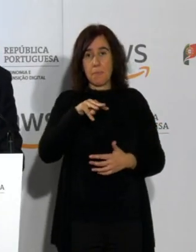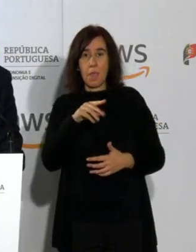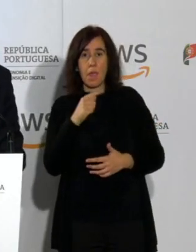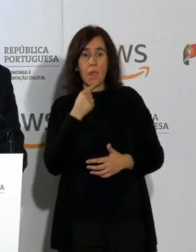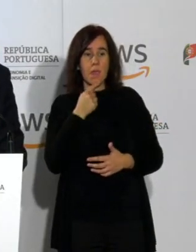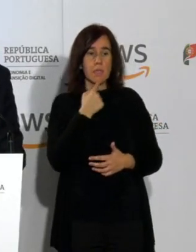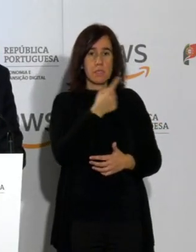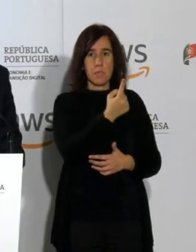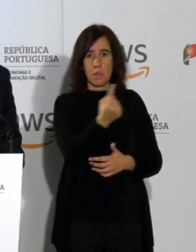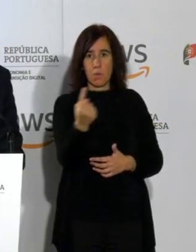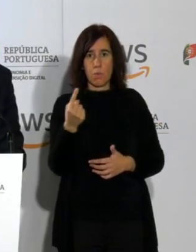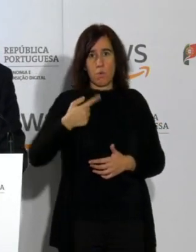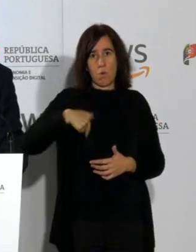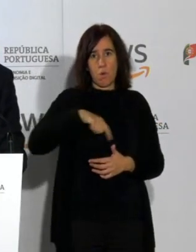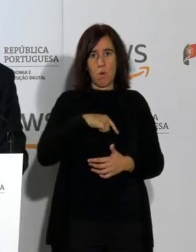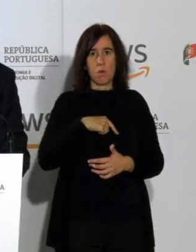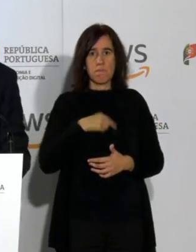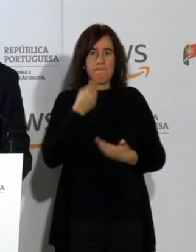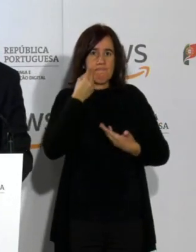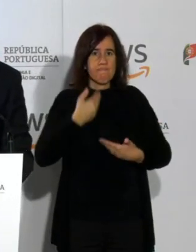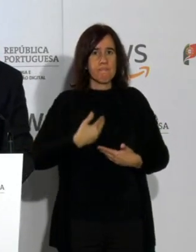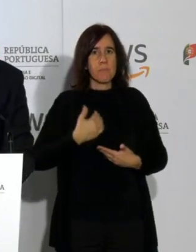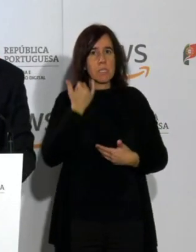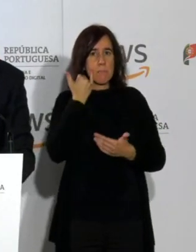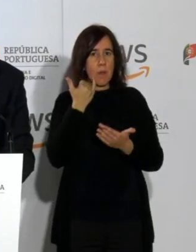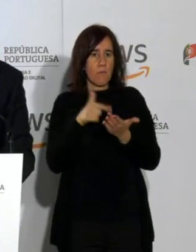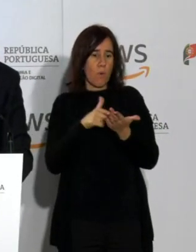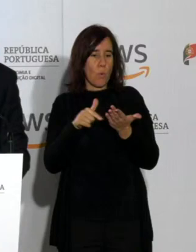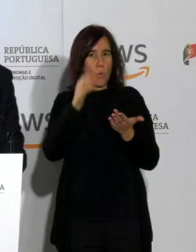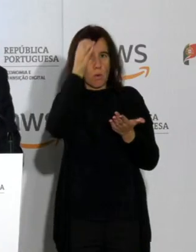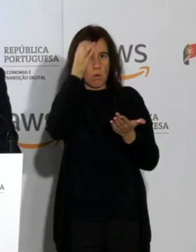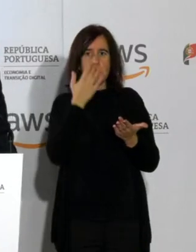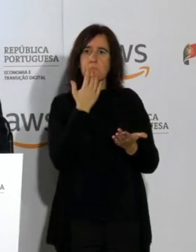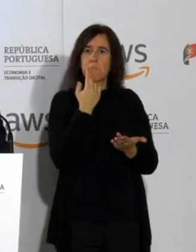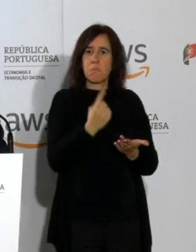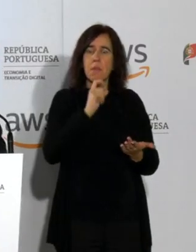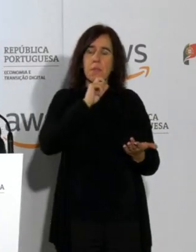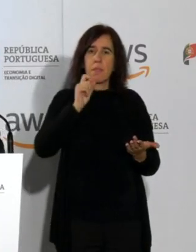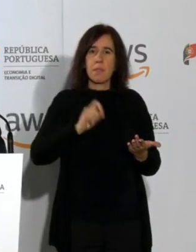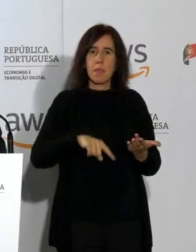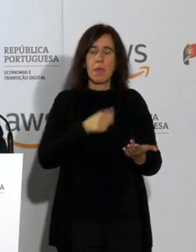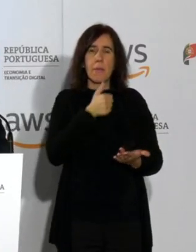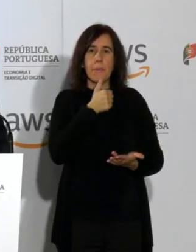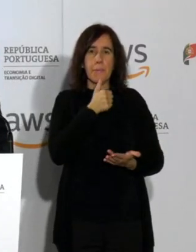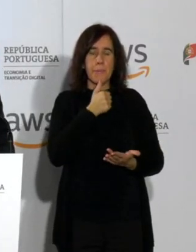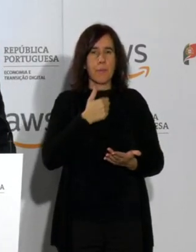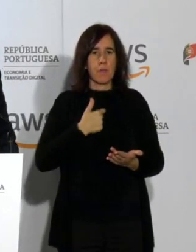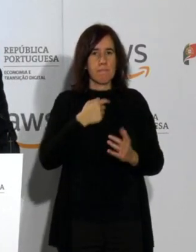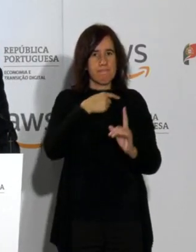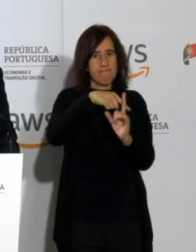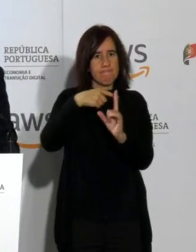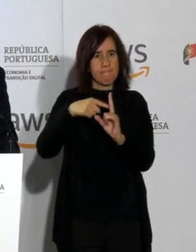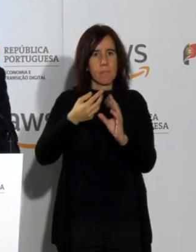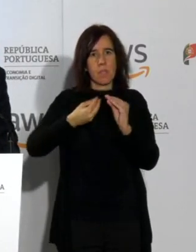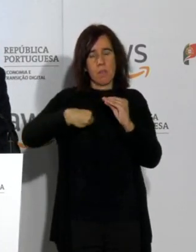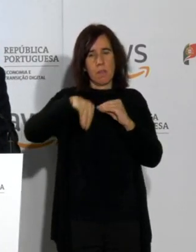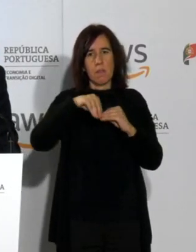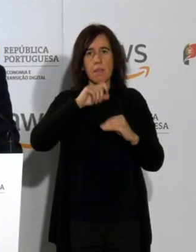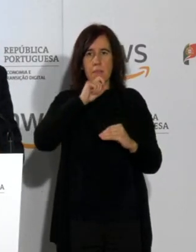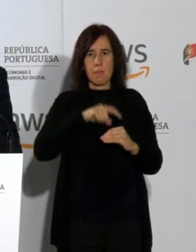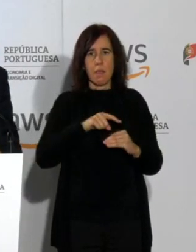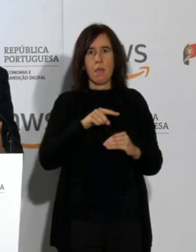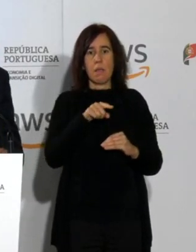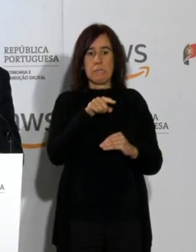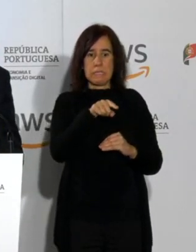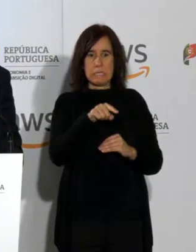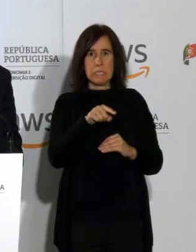um de nós, com base no seu smartphone, pode até individualmente ter a possibilidade de beneficiar do valor gerado